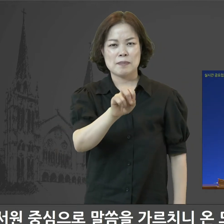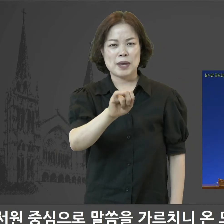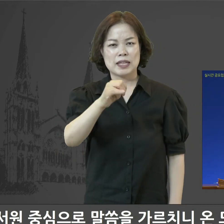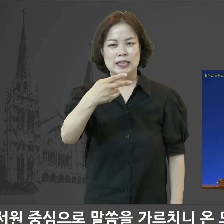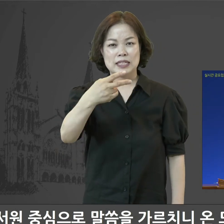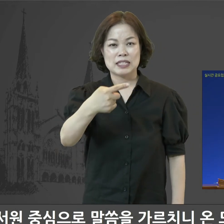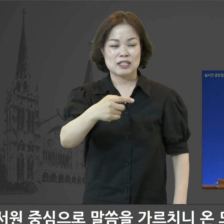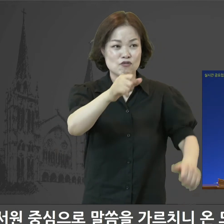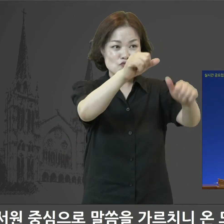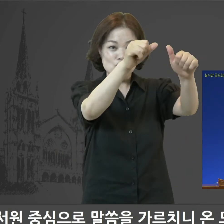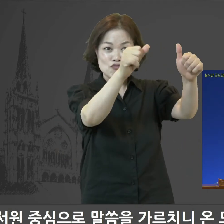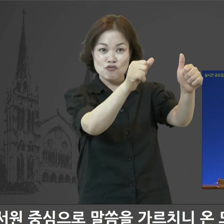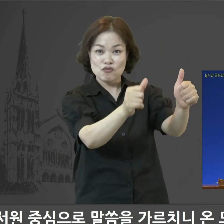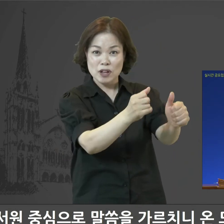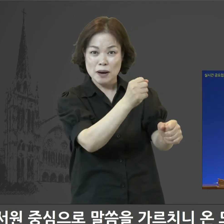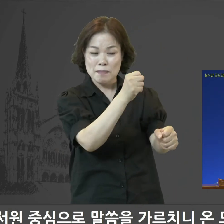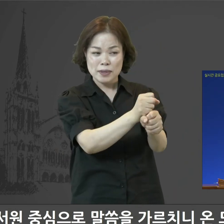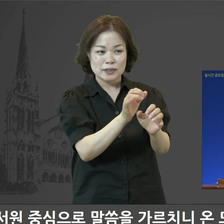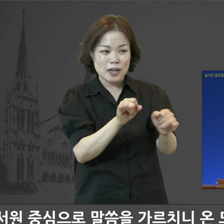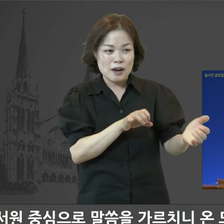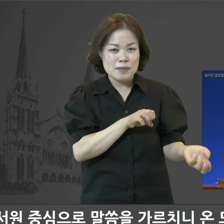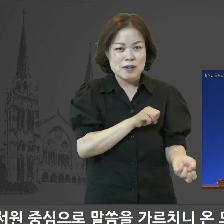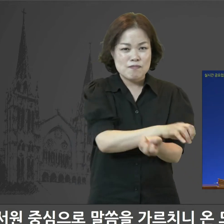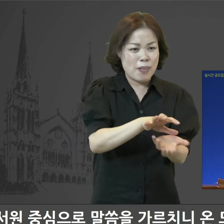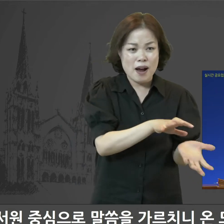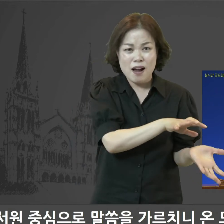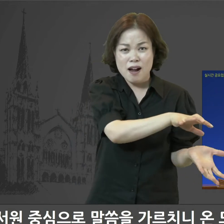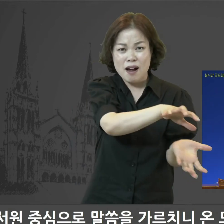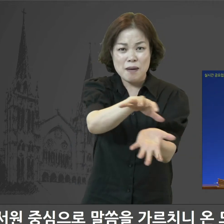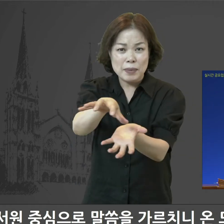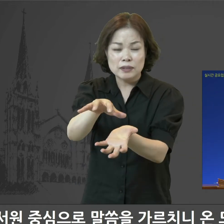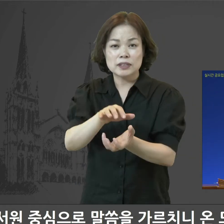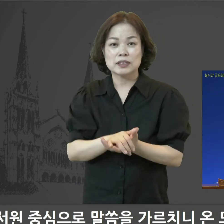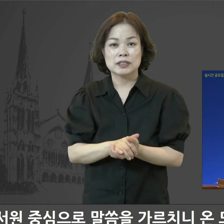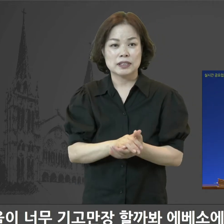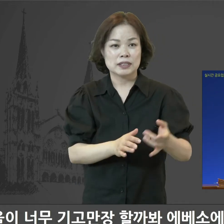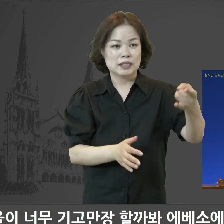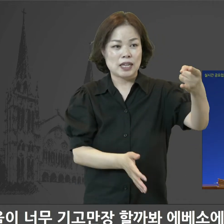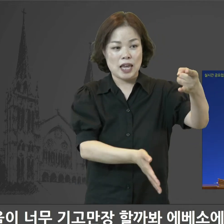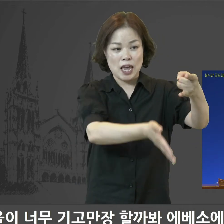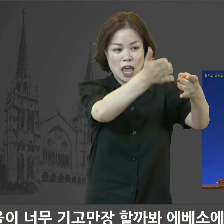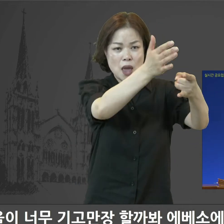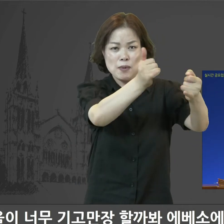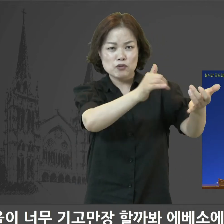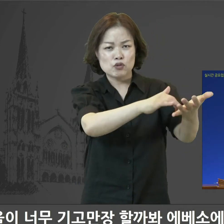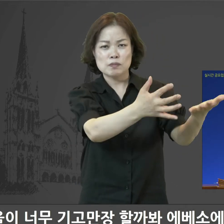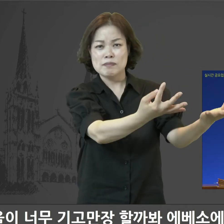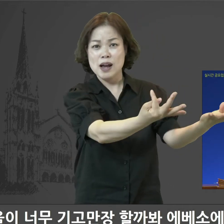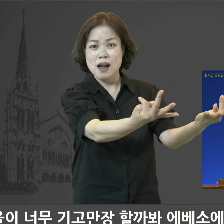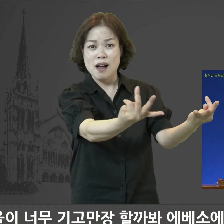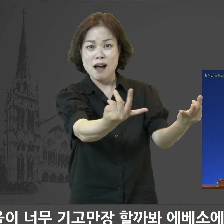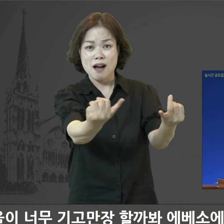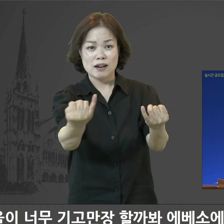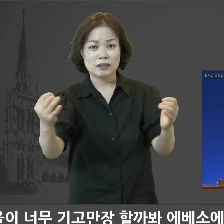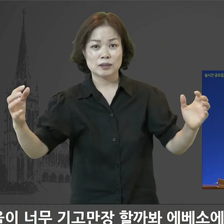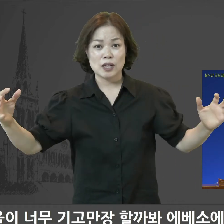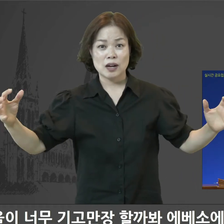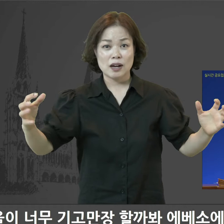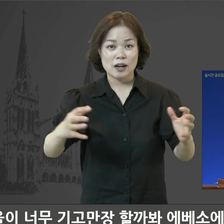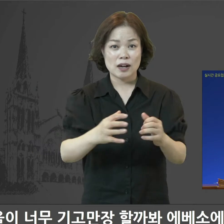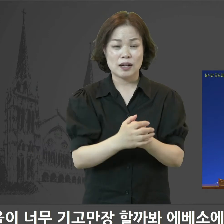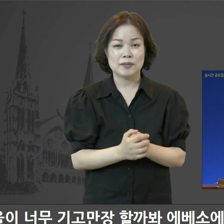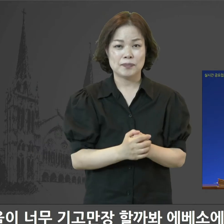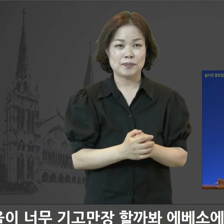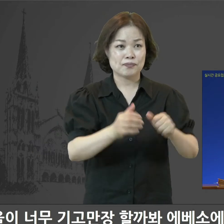만드는 사람이 이 사람들을 선동해가지고 이 에베소 시민 중에 수많은 사람들이 모여서